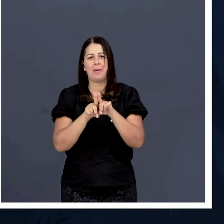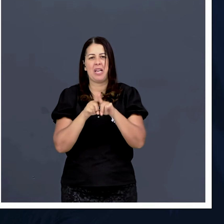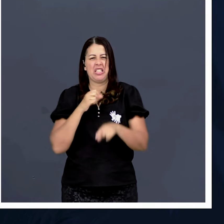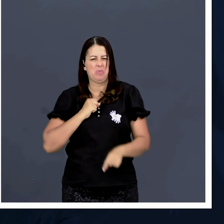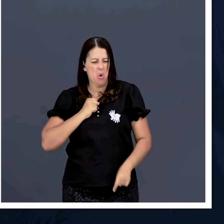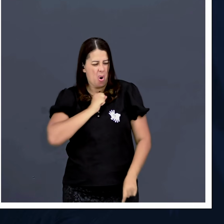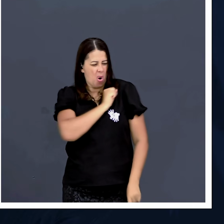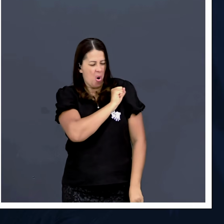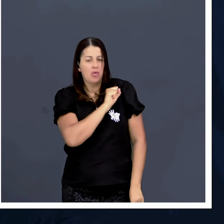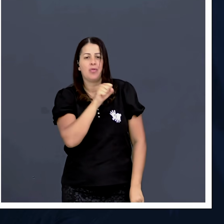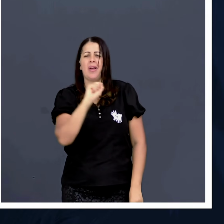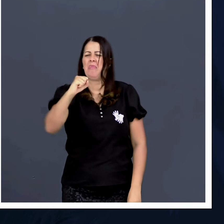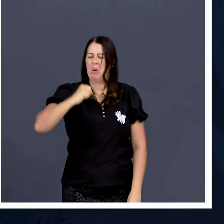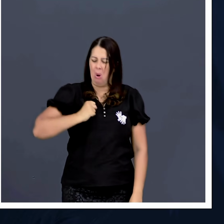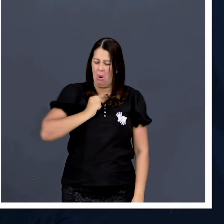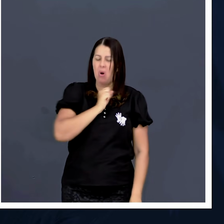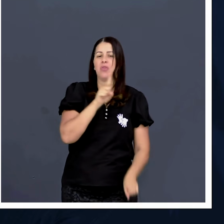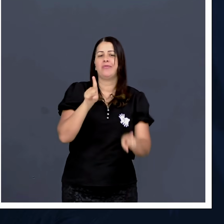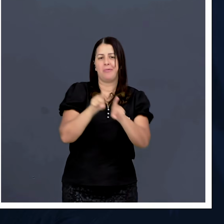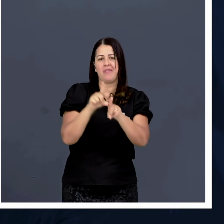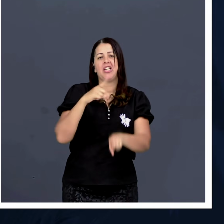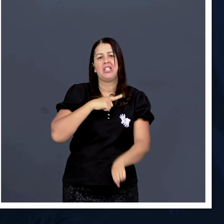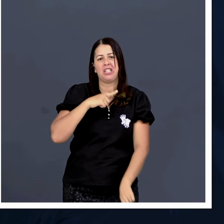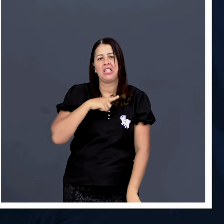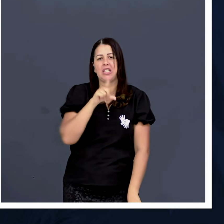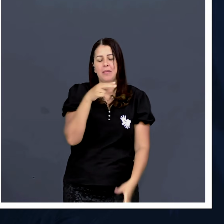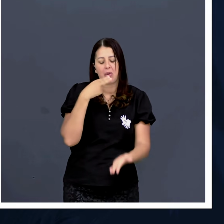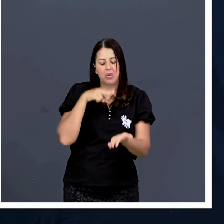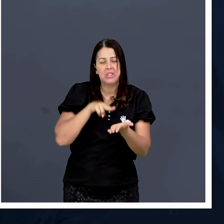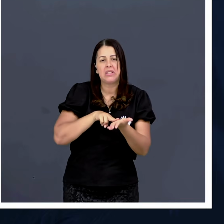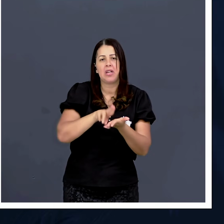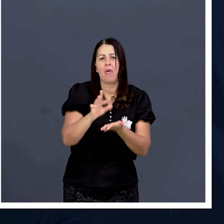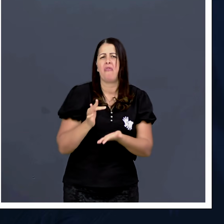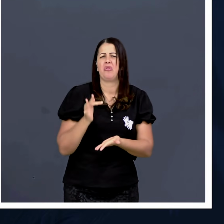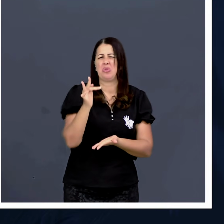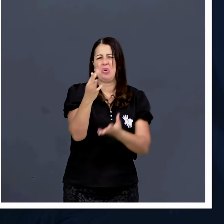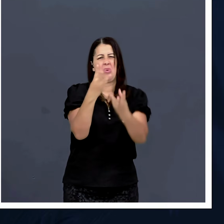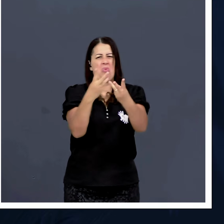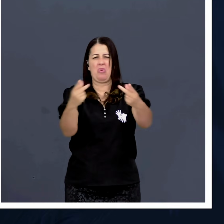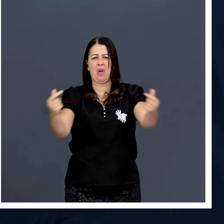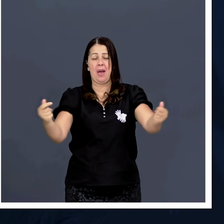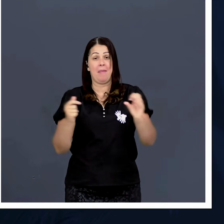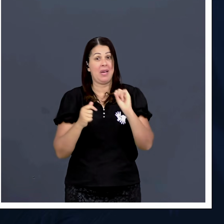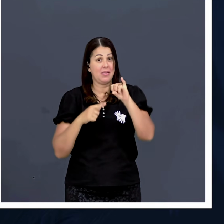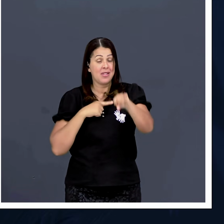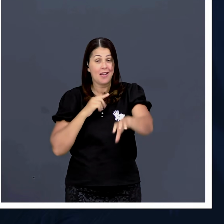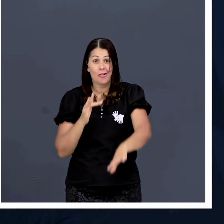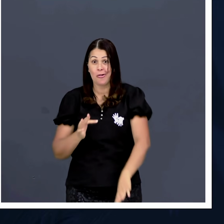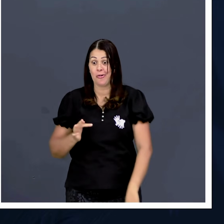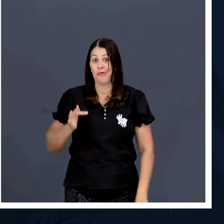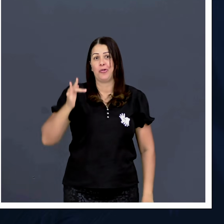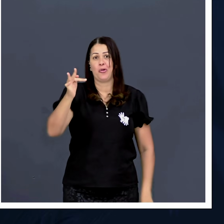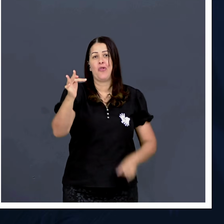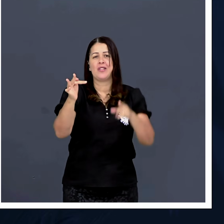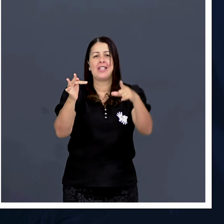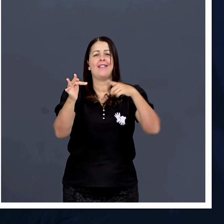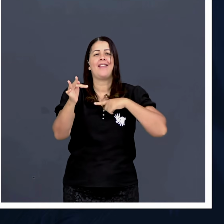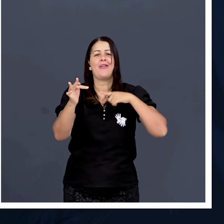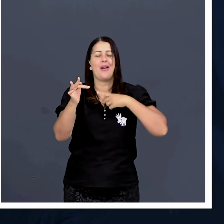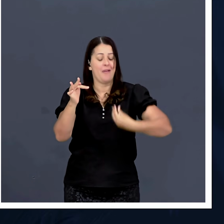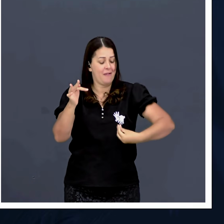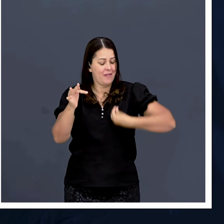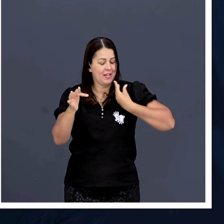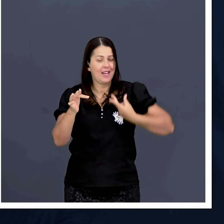tudo que você planta segundo a sua carne é para a sua destruição. Mas tudo que você planta no Espírito, ele diz que é para a sua